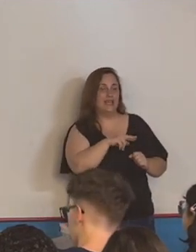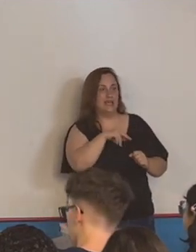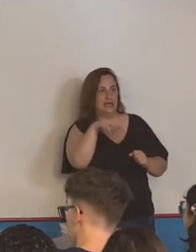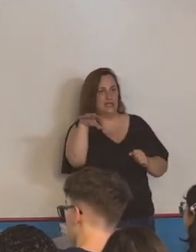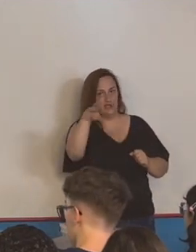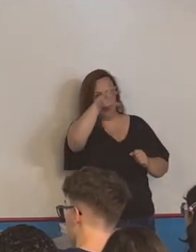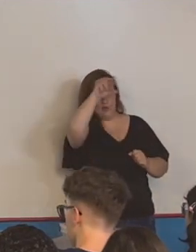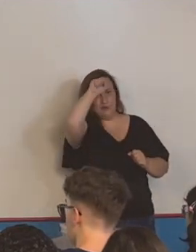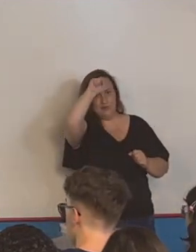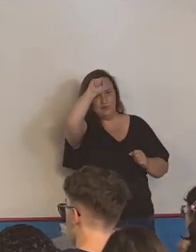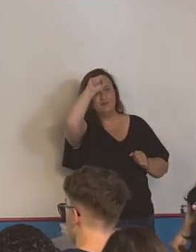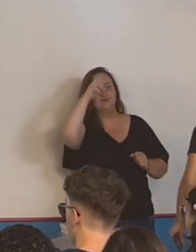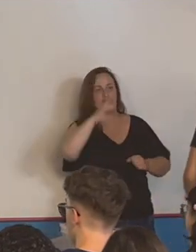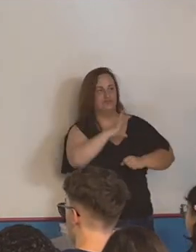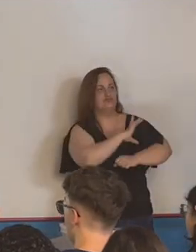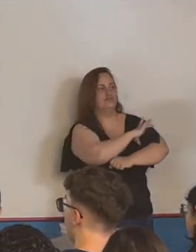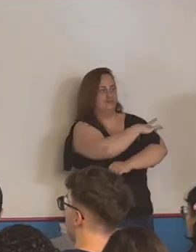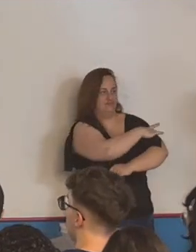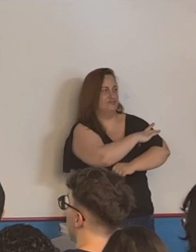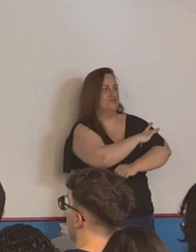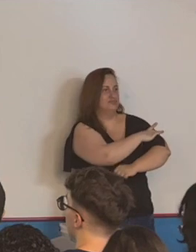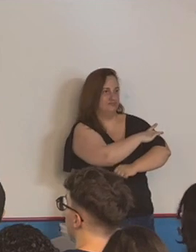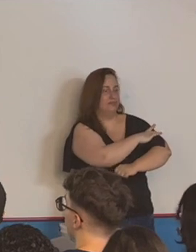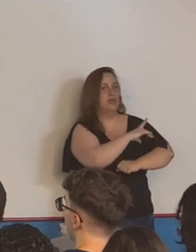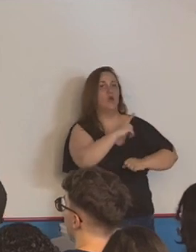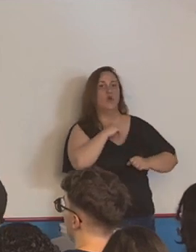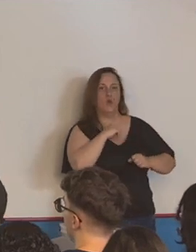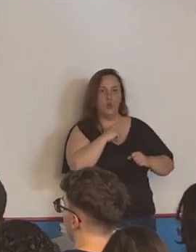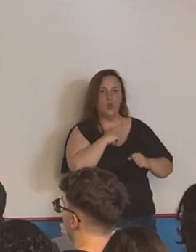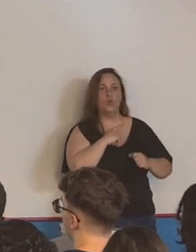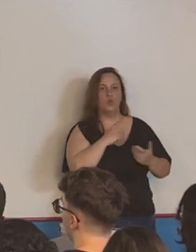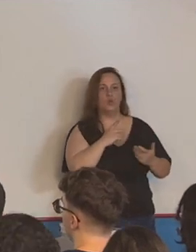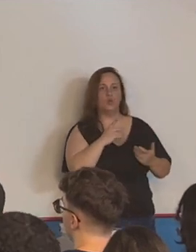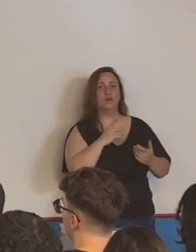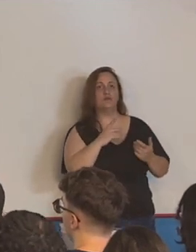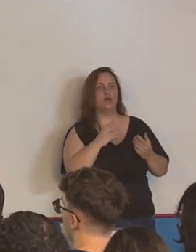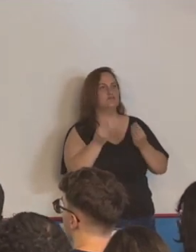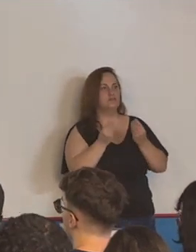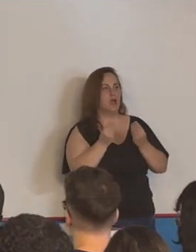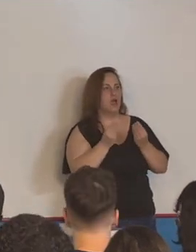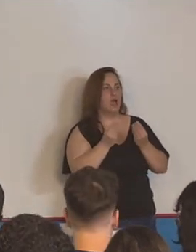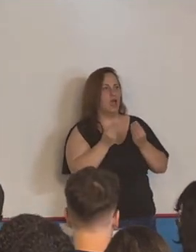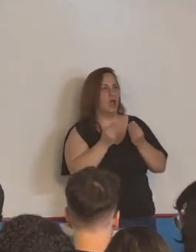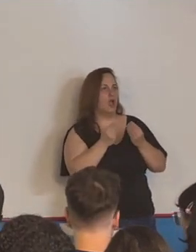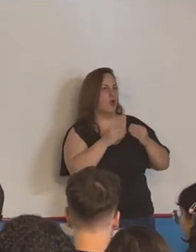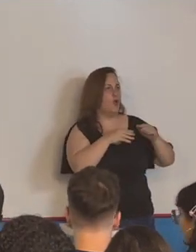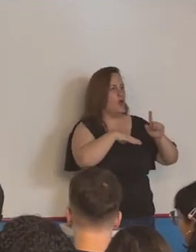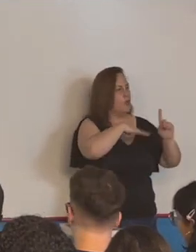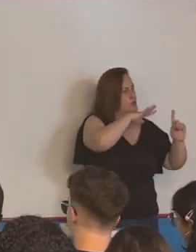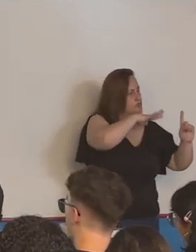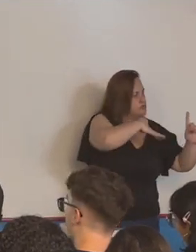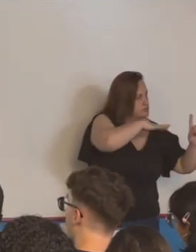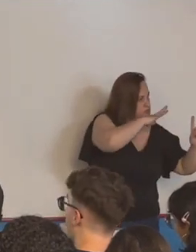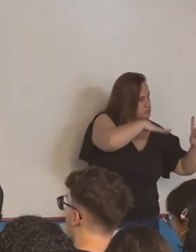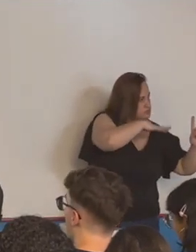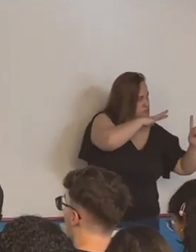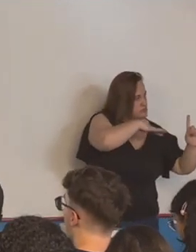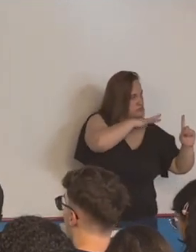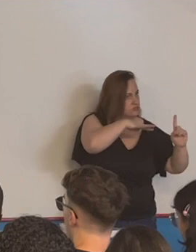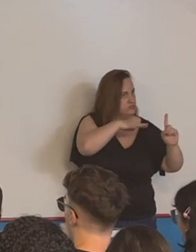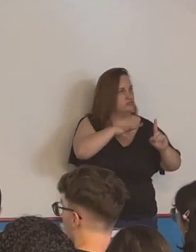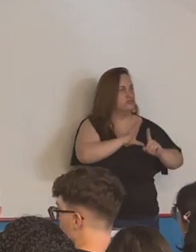né? Então orixás, né, essa questão dos altares, e aí eu chamei a atenção para